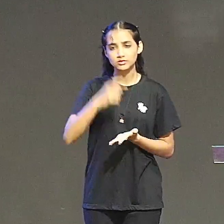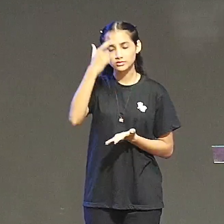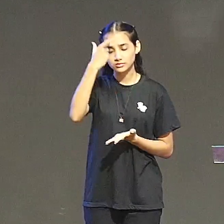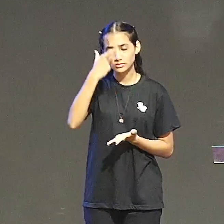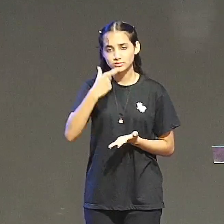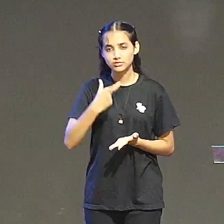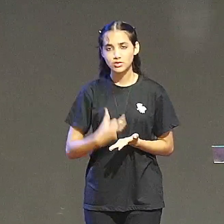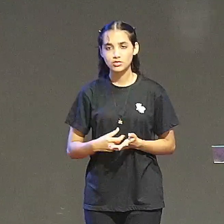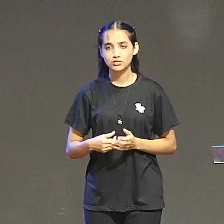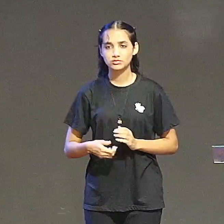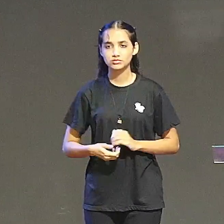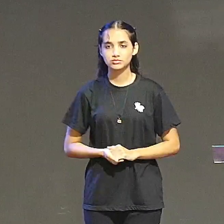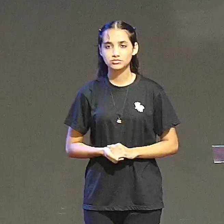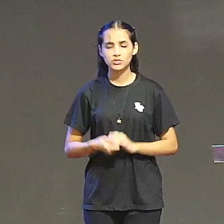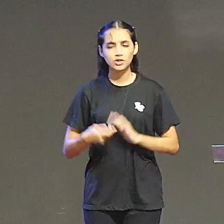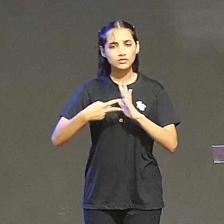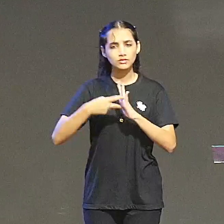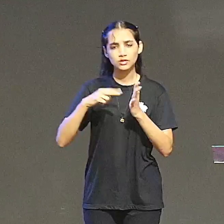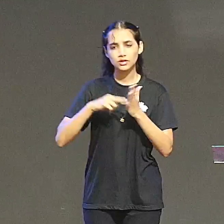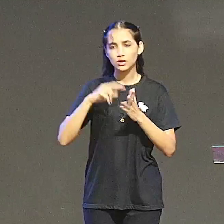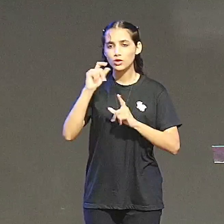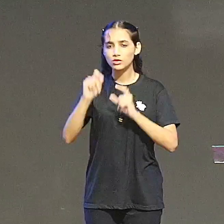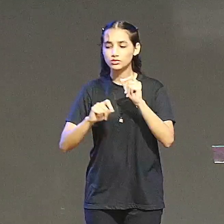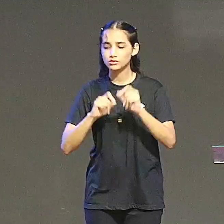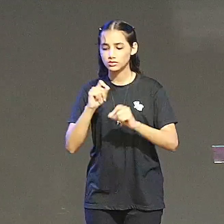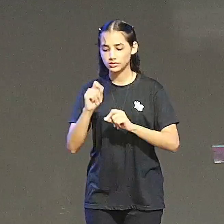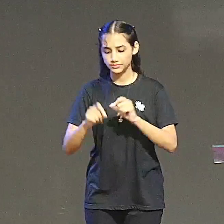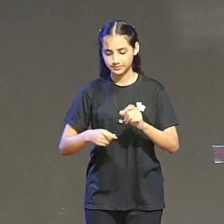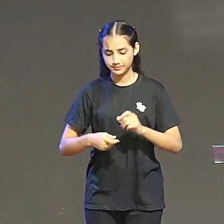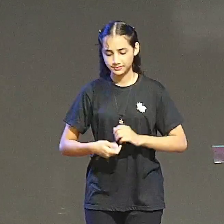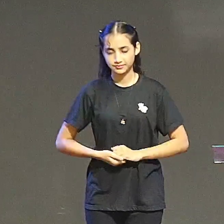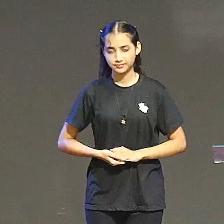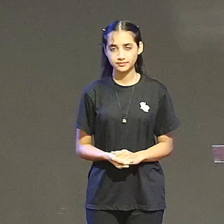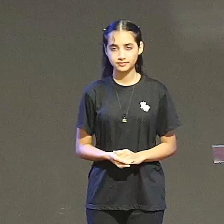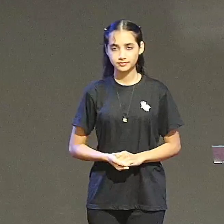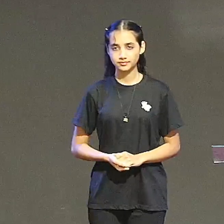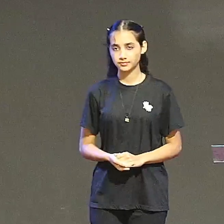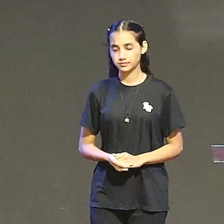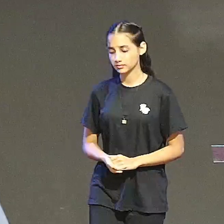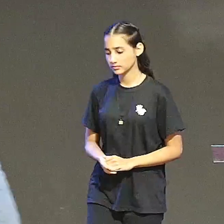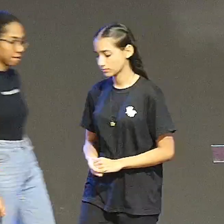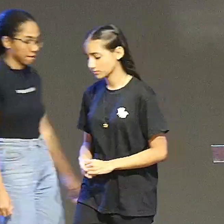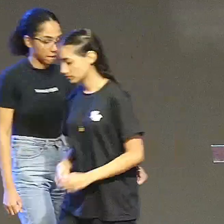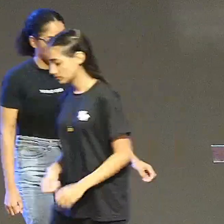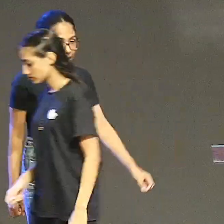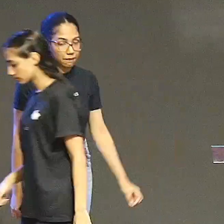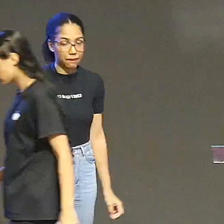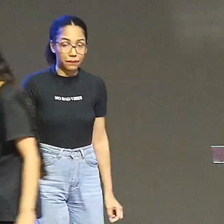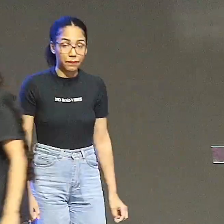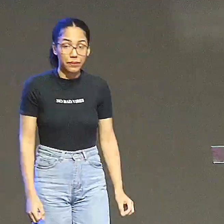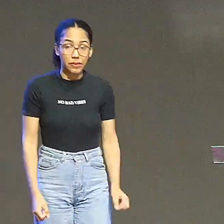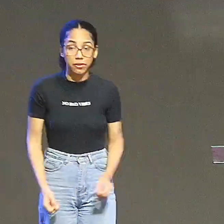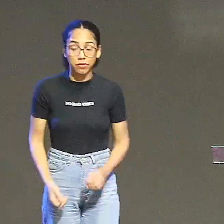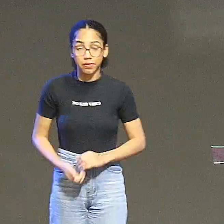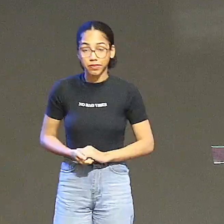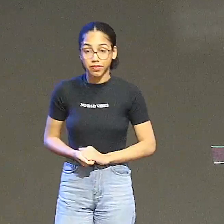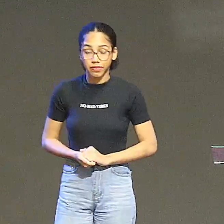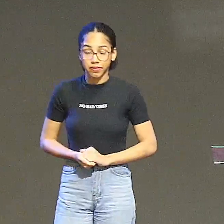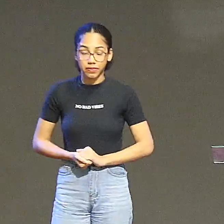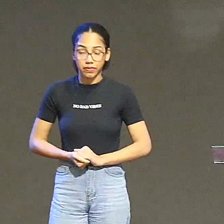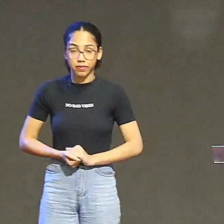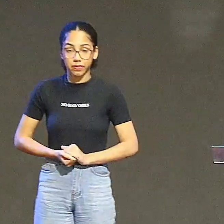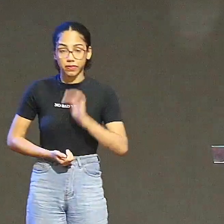dizer meus irmãos Alguém já falou algo para você que lá no fundo do seu coração você sabia que